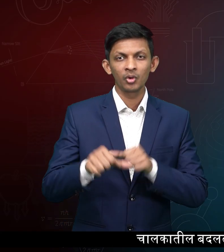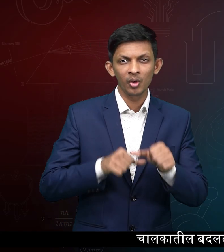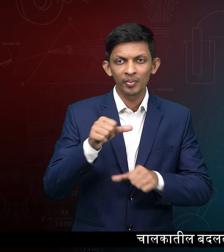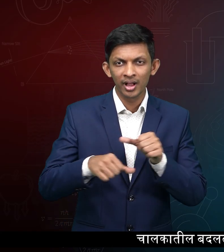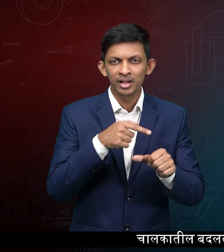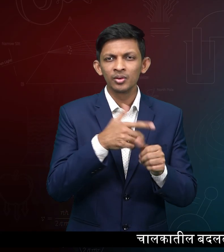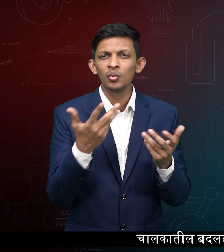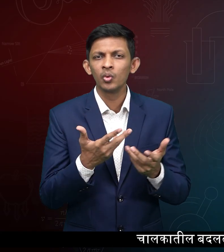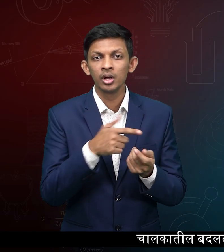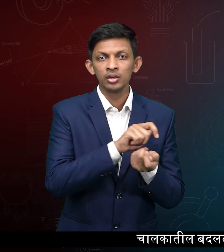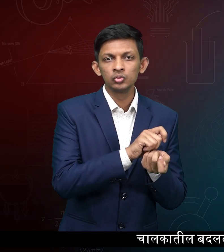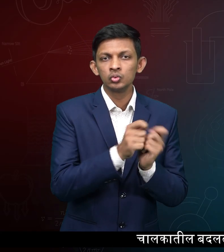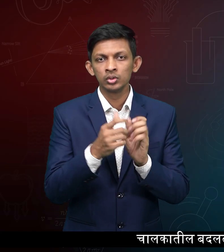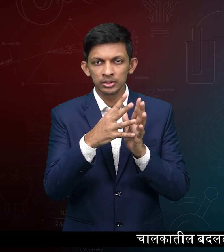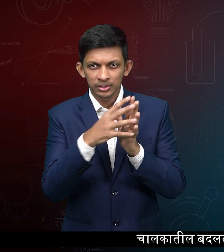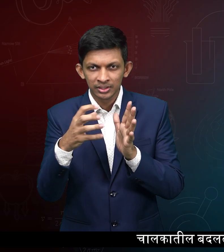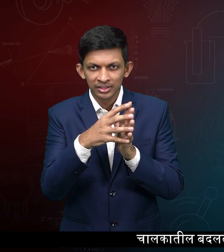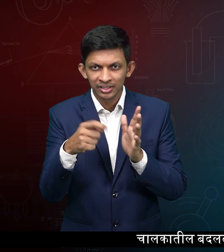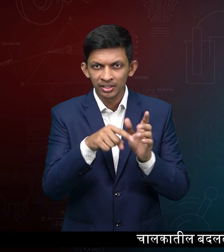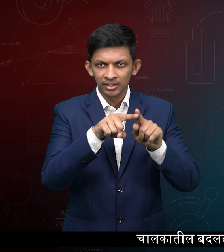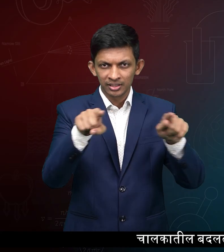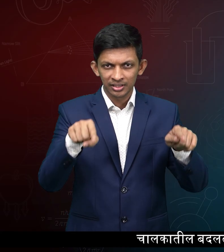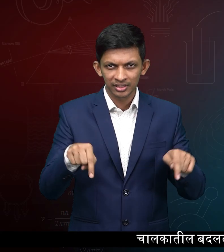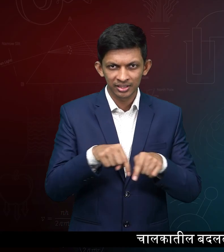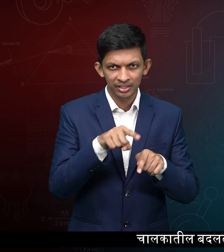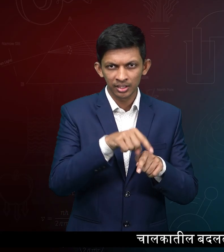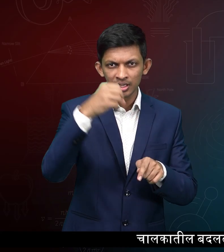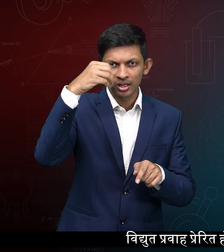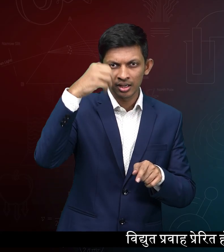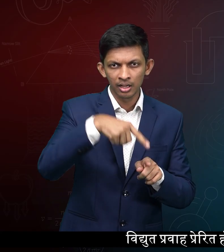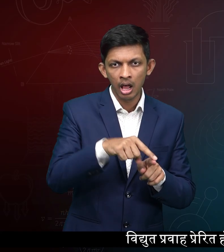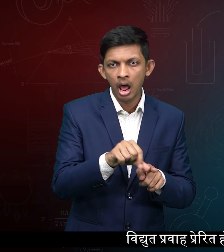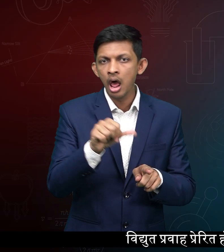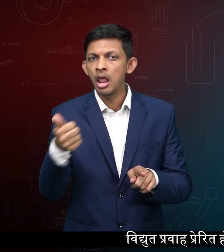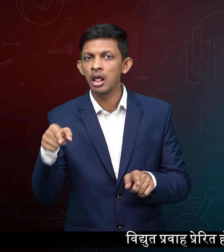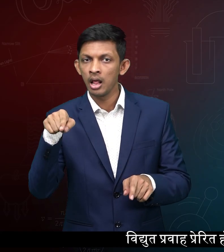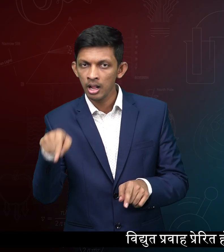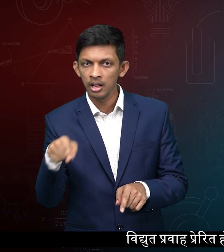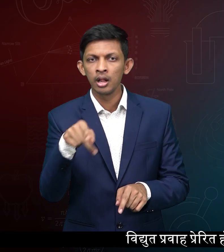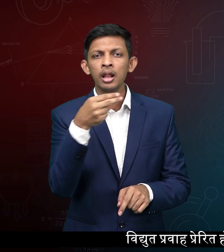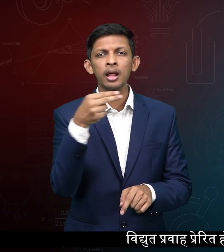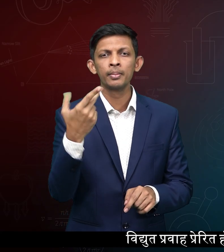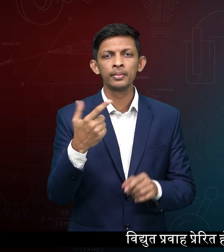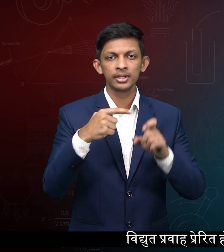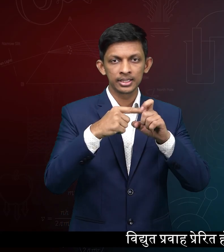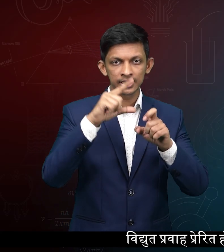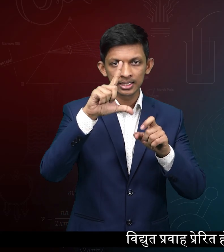चालकातील बदलत्या चुंबकीय क्षेत्रामुळे दुसऱ्या चालकात विद्युत प्रवाह प्रेरित होण्याच्या प्रक्रियेला विद्युत